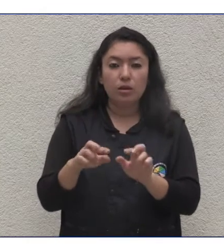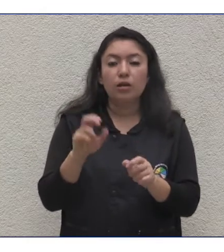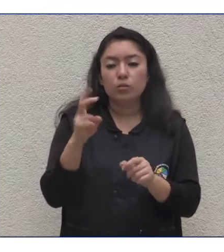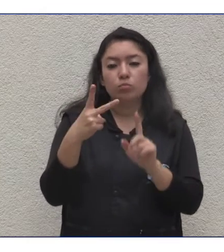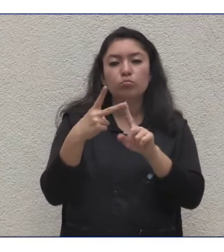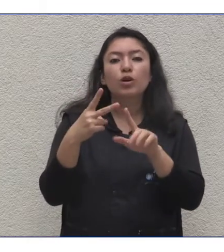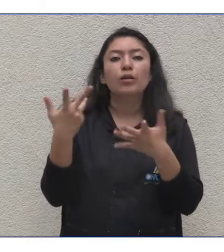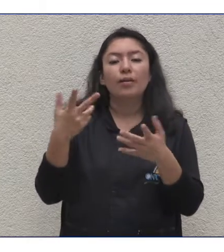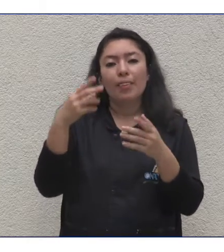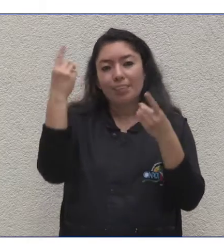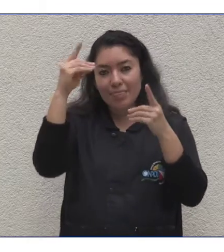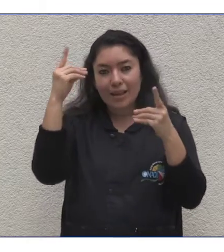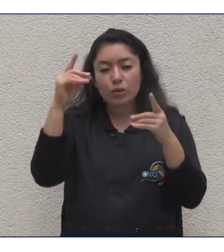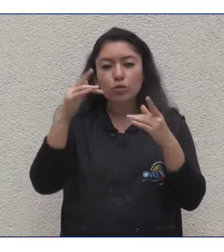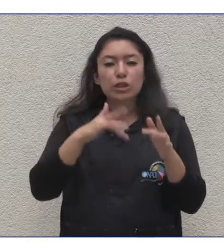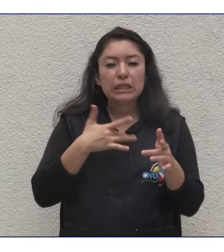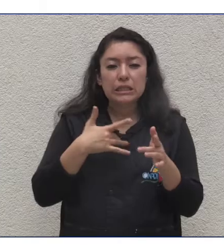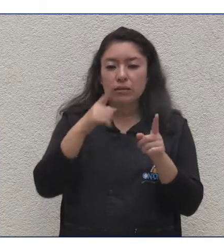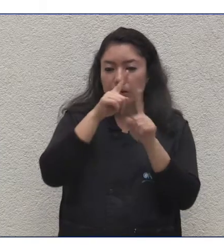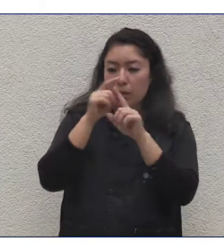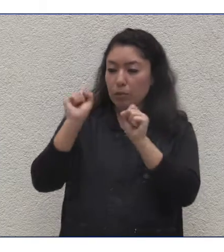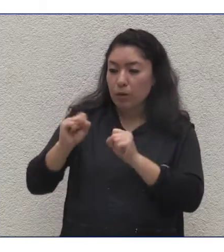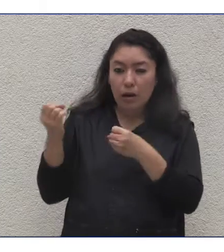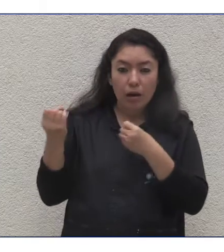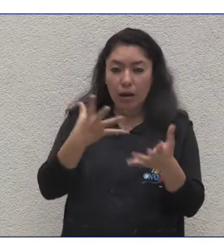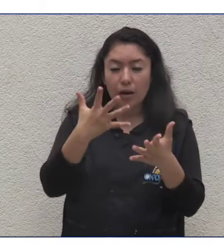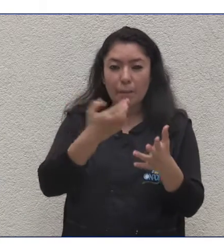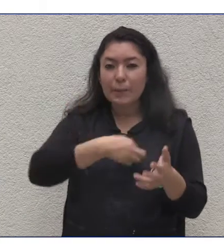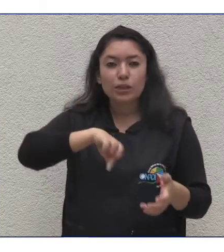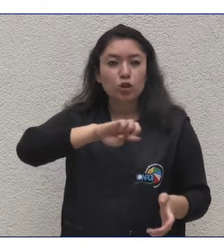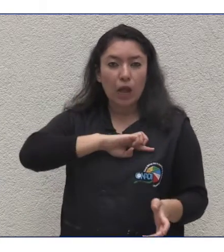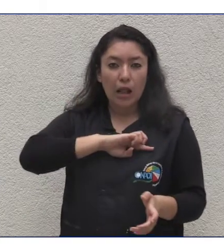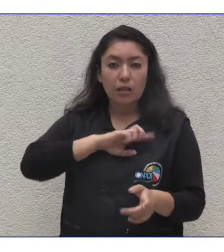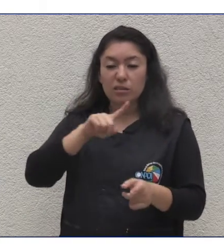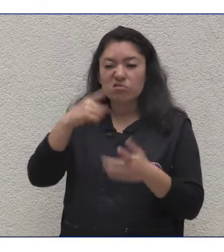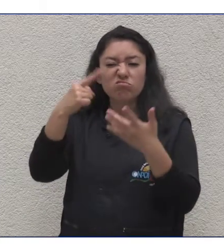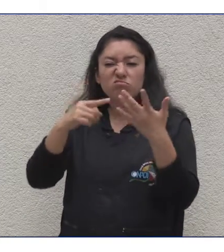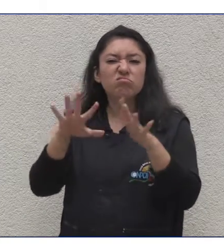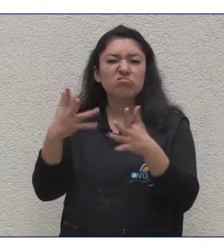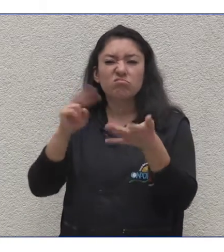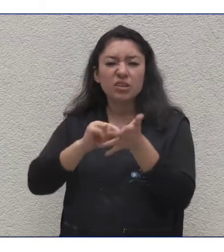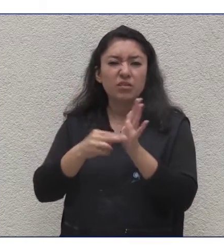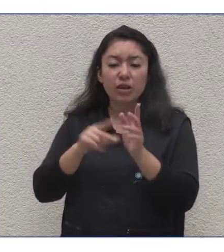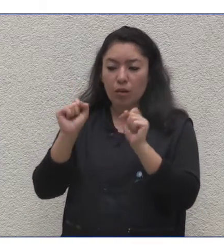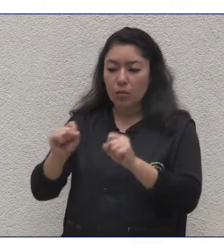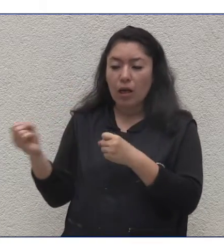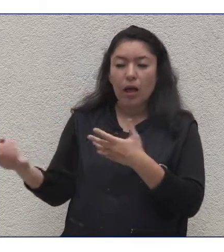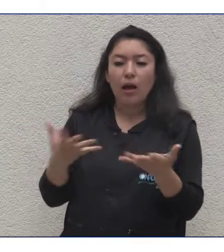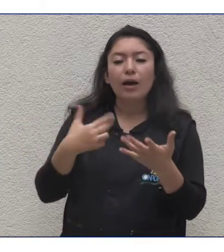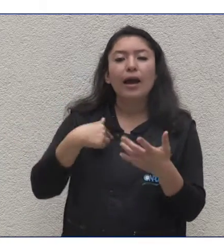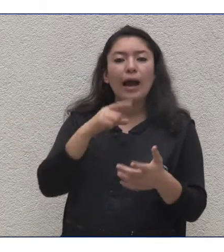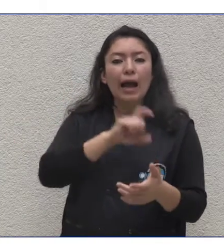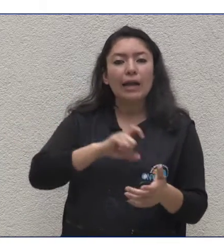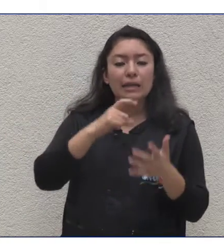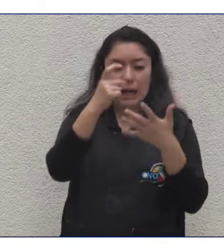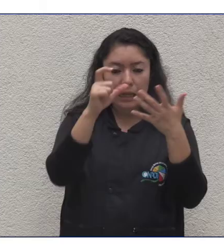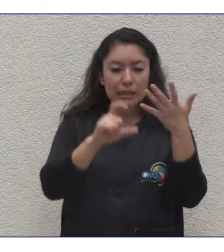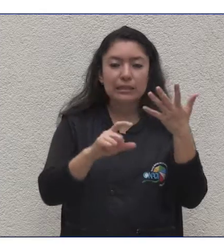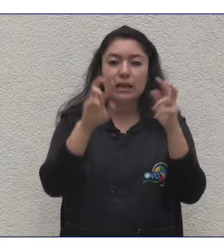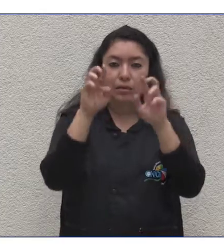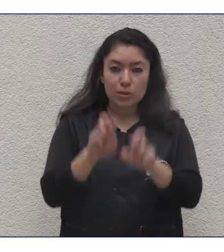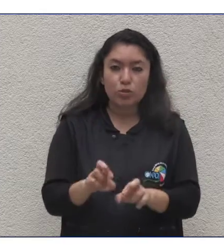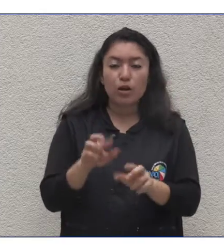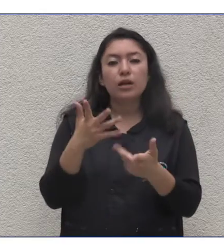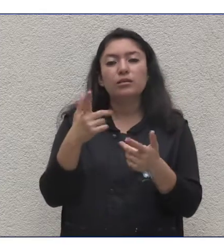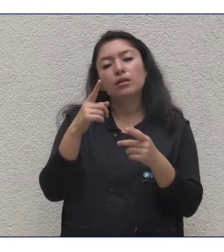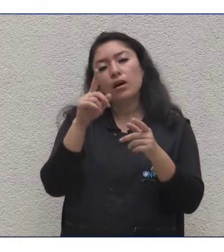2. Datos sensibles o datos personales sensibles, aquellos datos que se refieren a las características físicas o morales de las